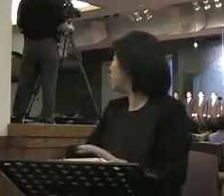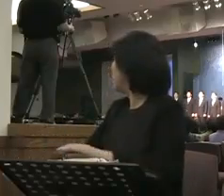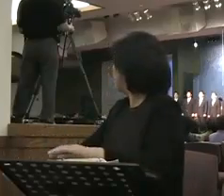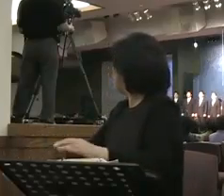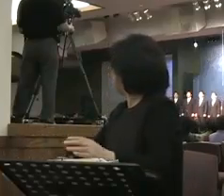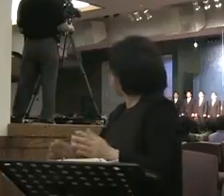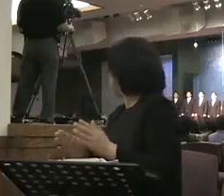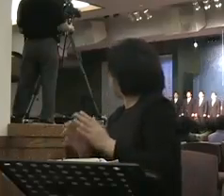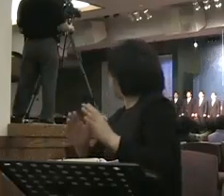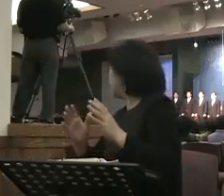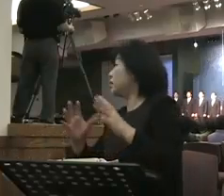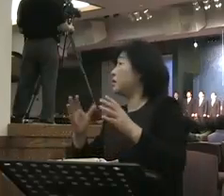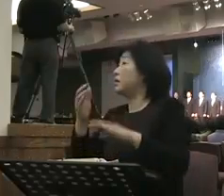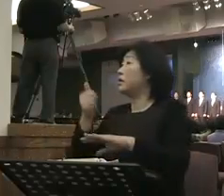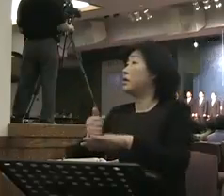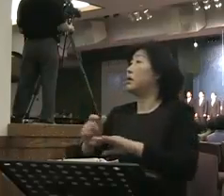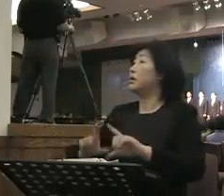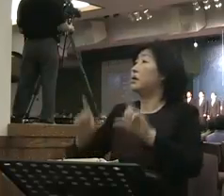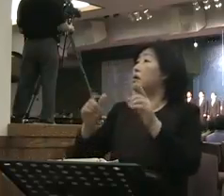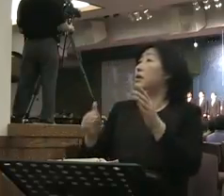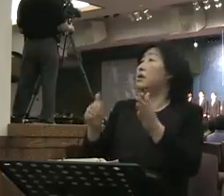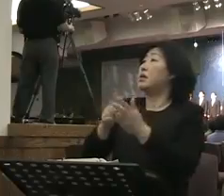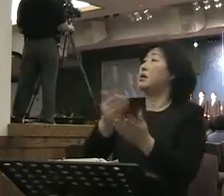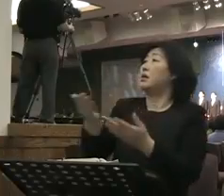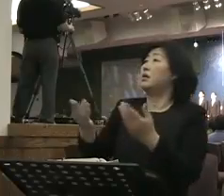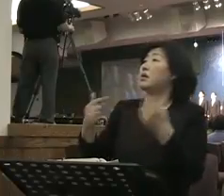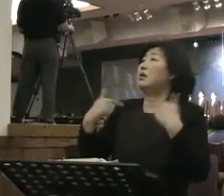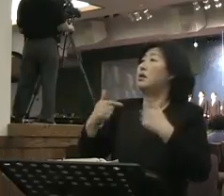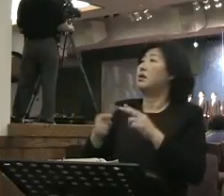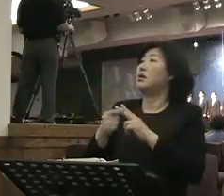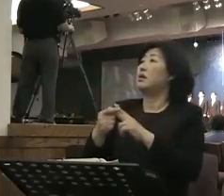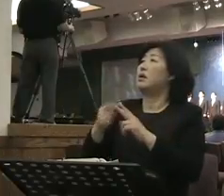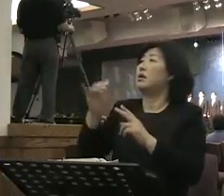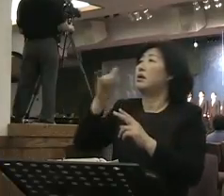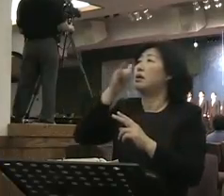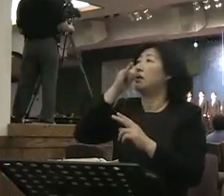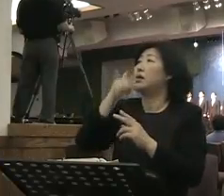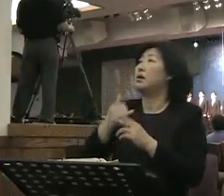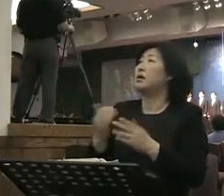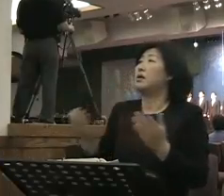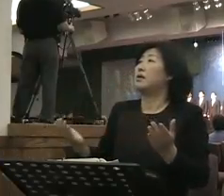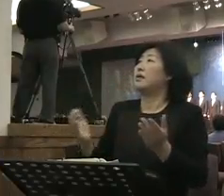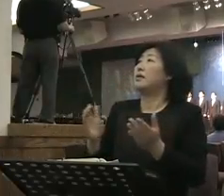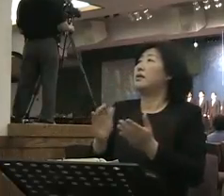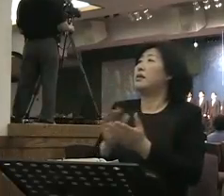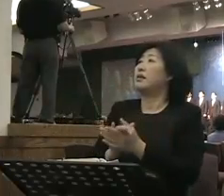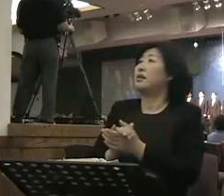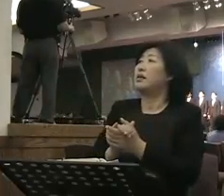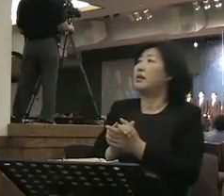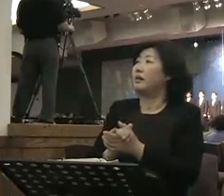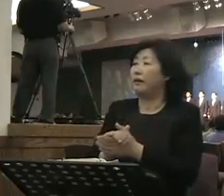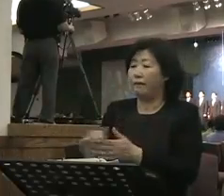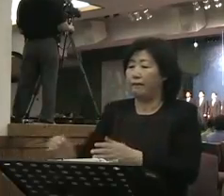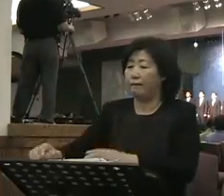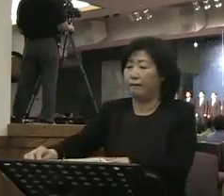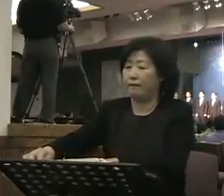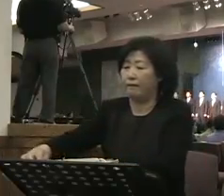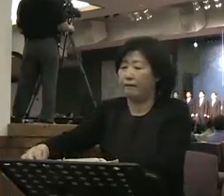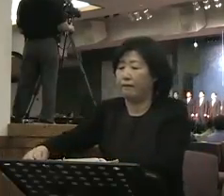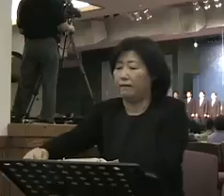보여주라. 내가 세상 끝날까지 너희와 항상 함께 있으리라. 아멘.